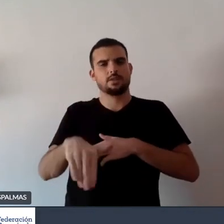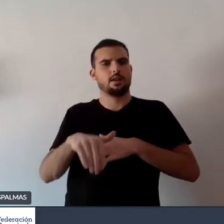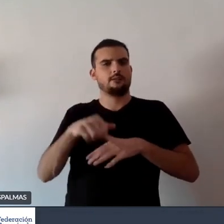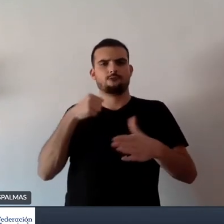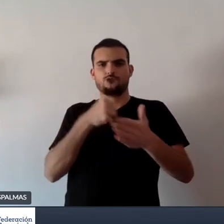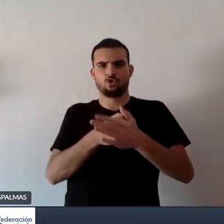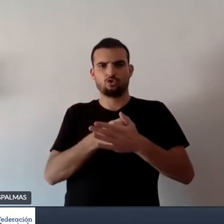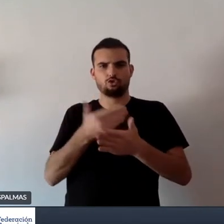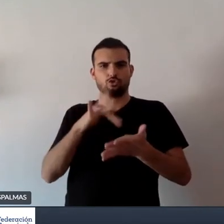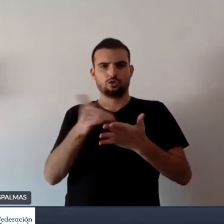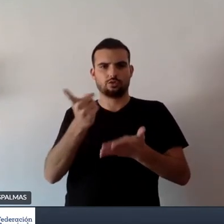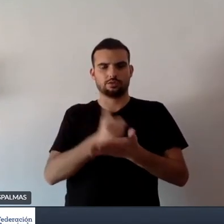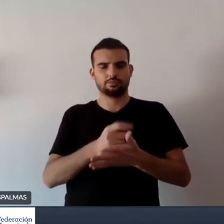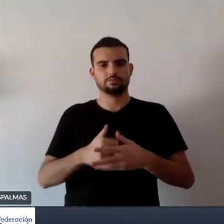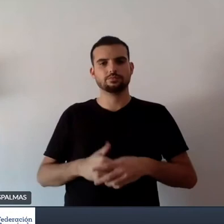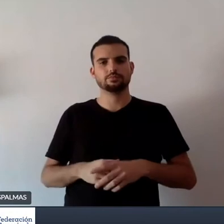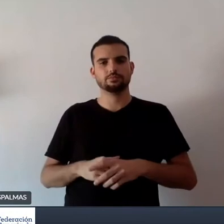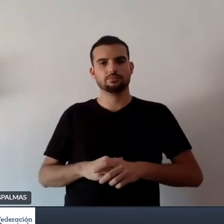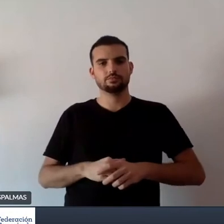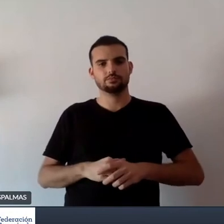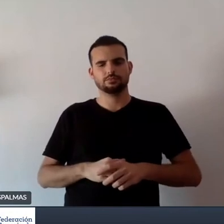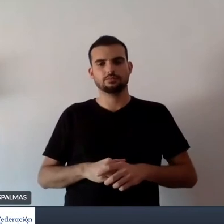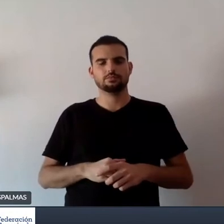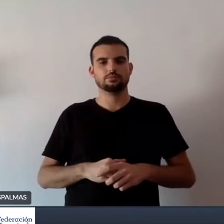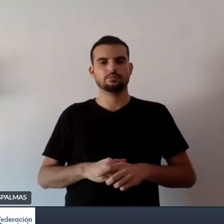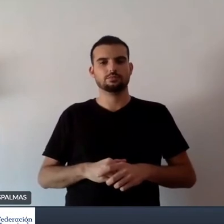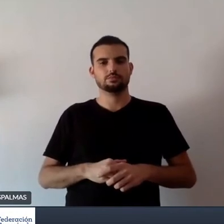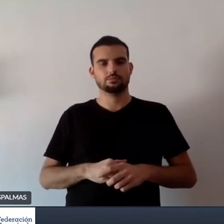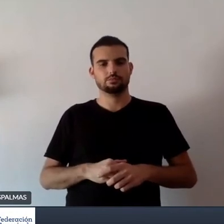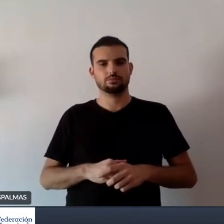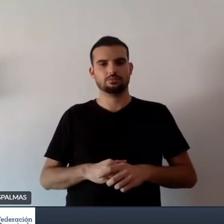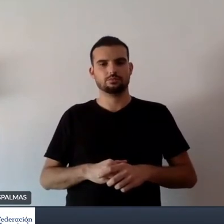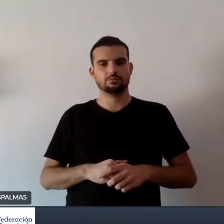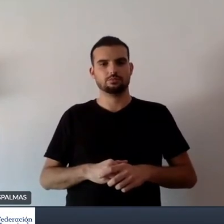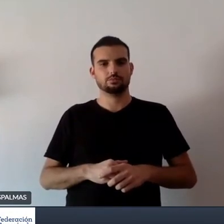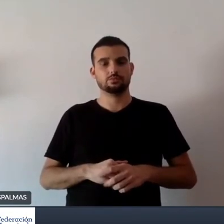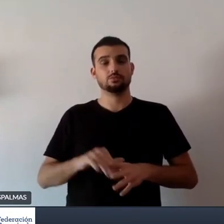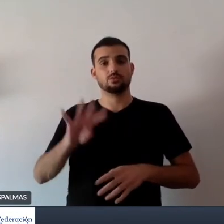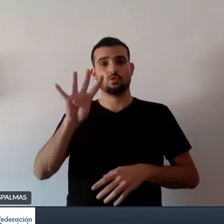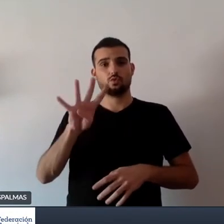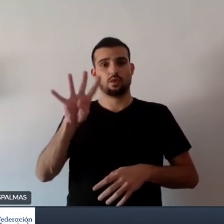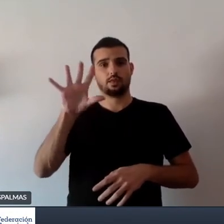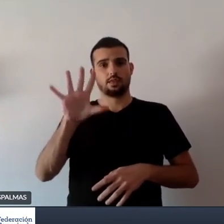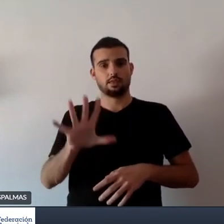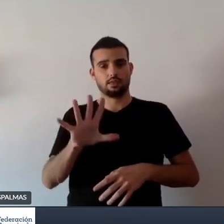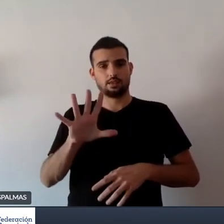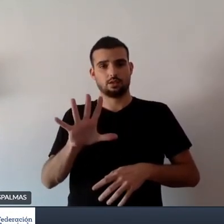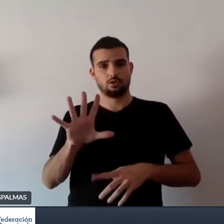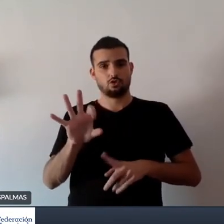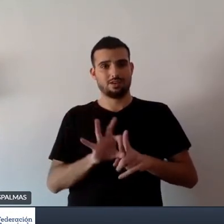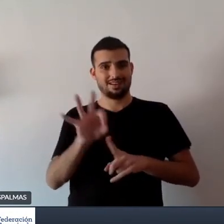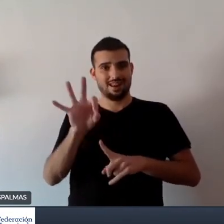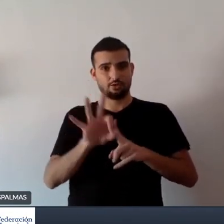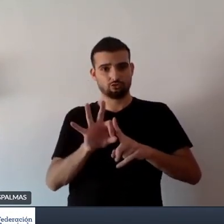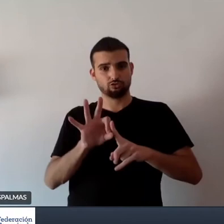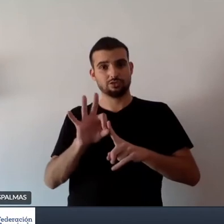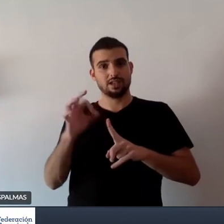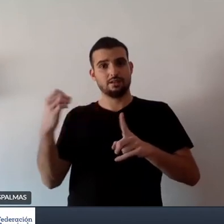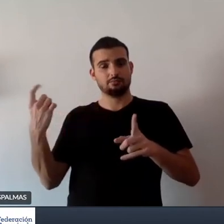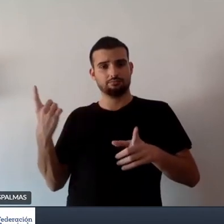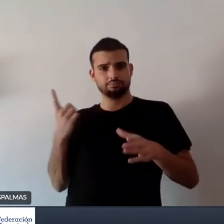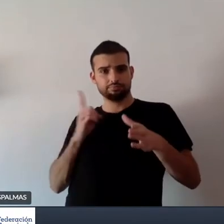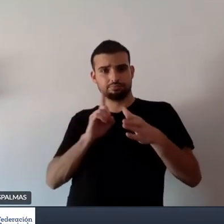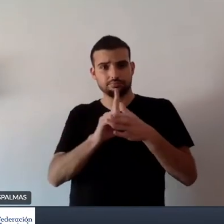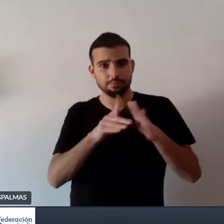45, penetración. De